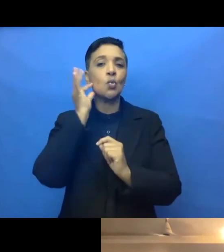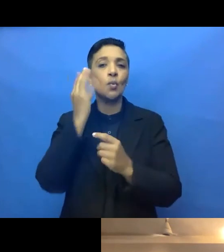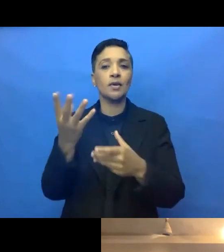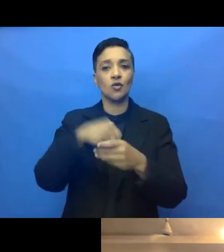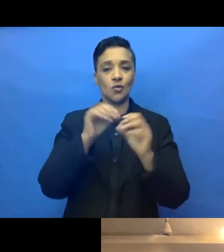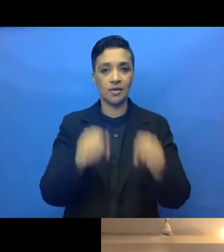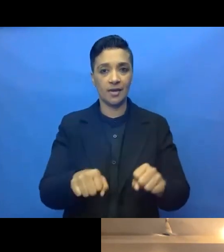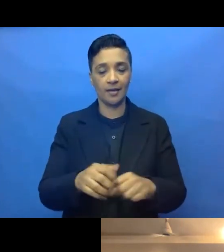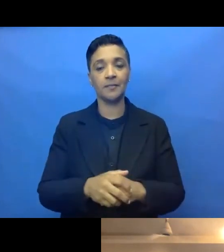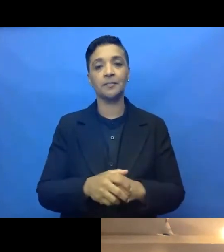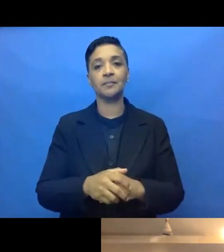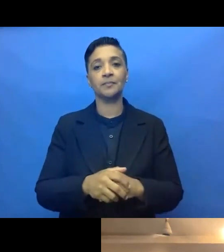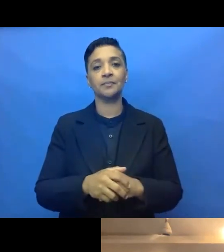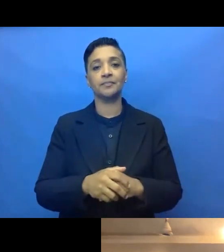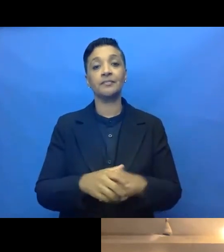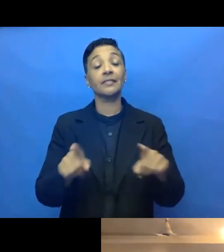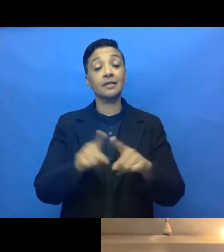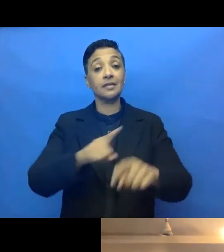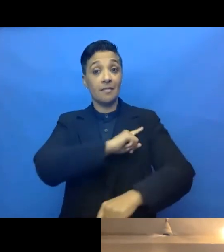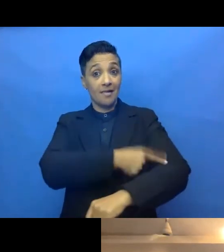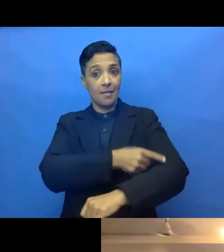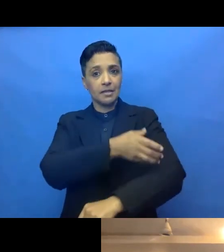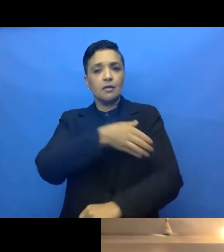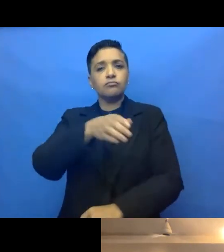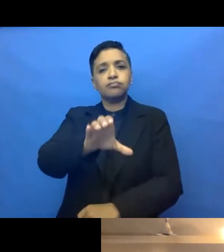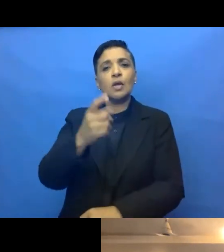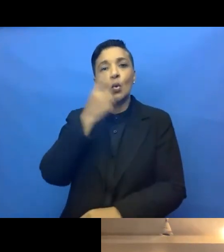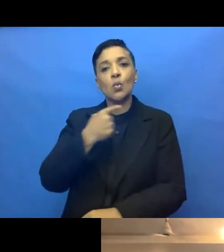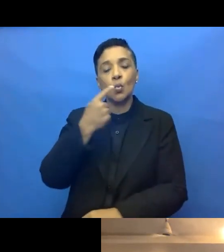pour l'action des femmes dans